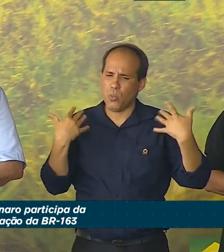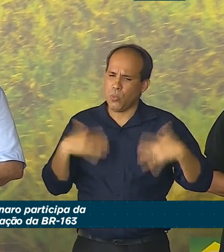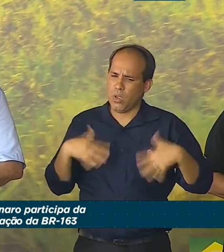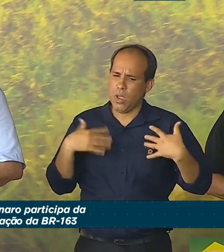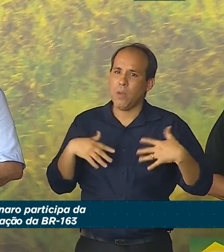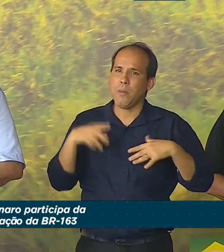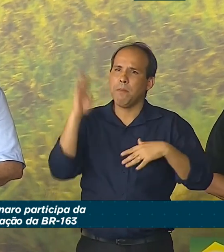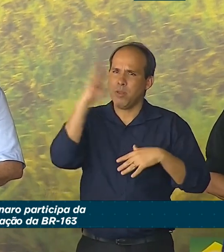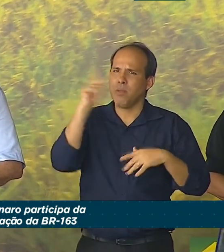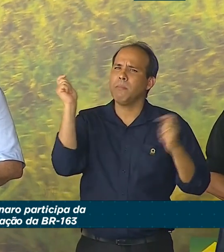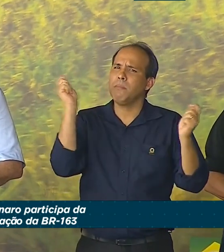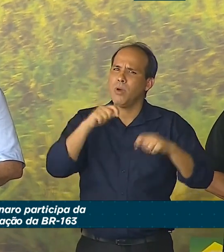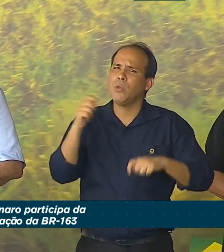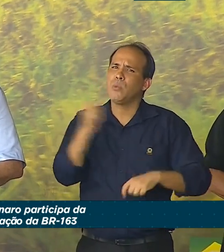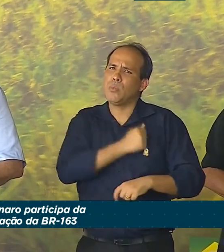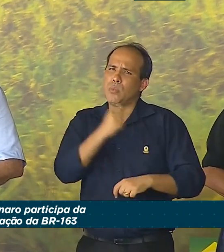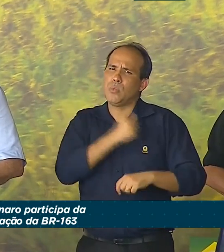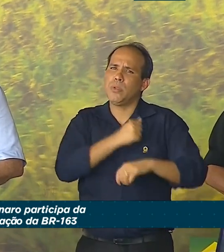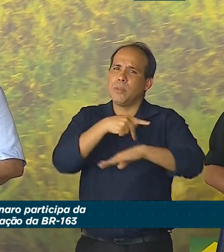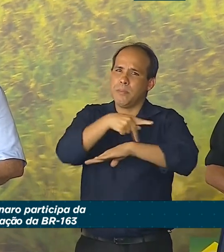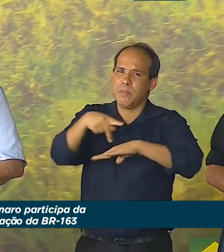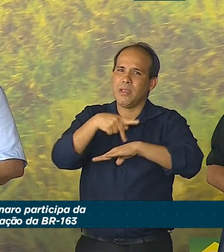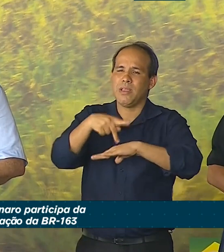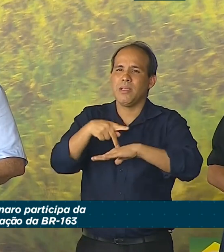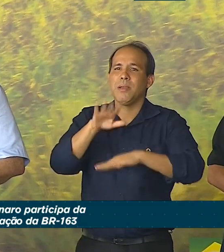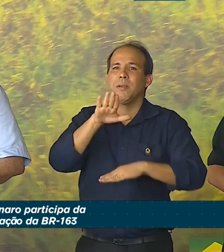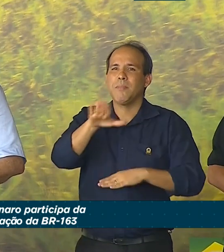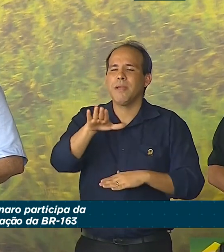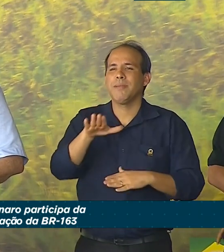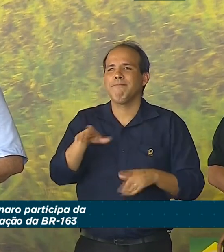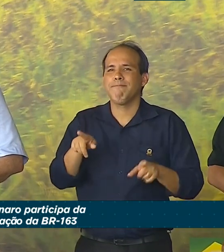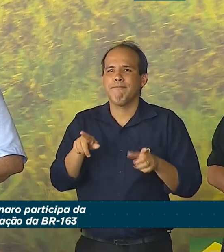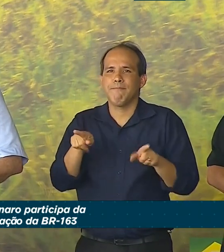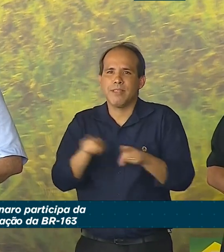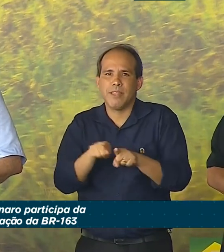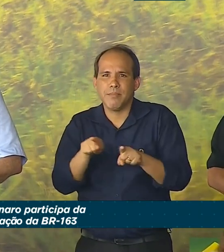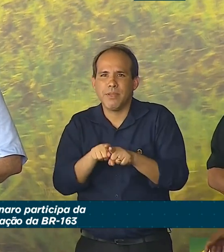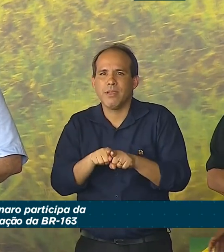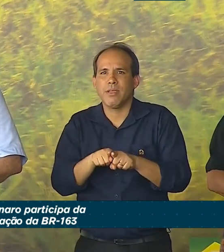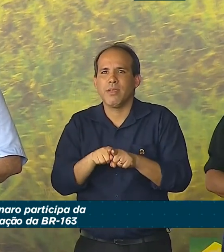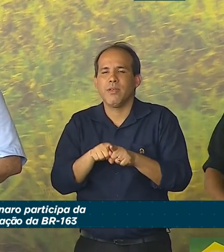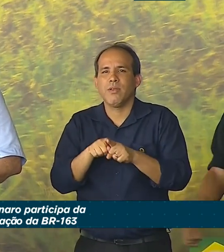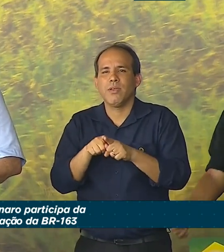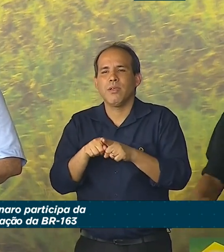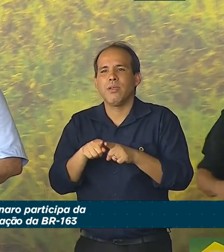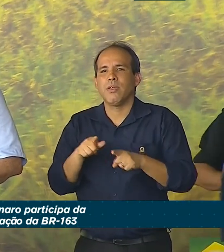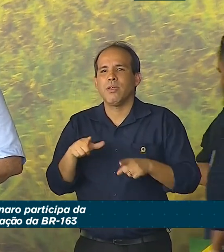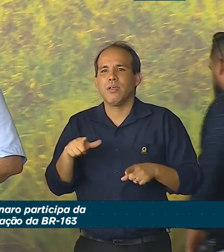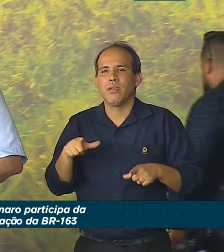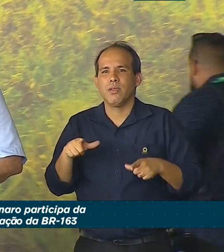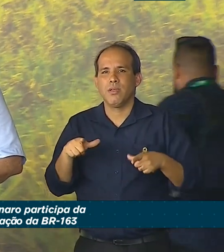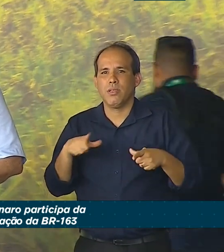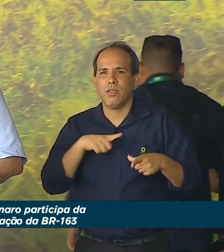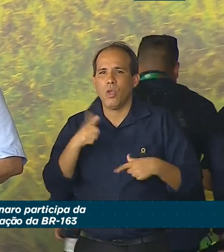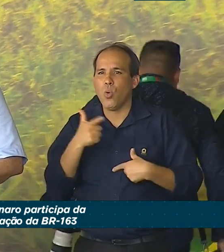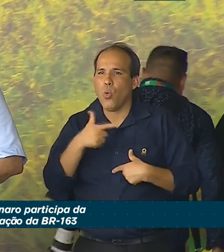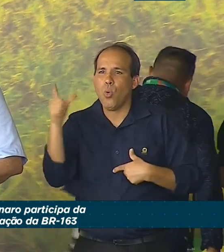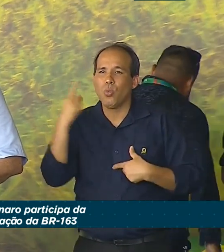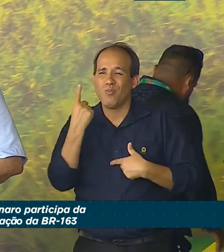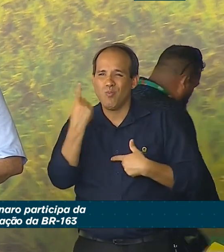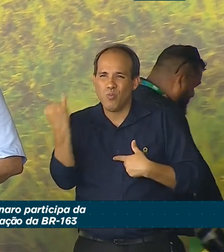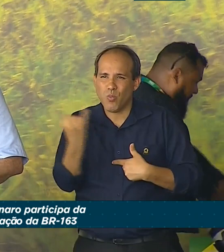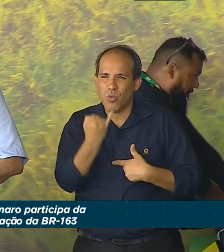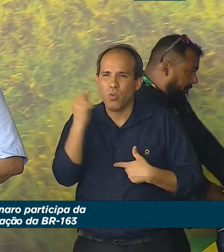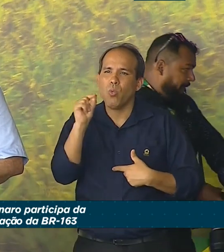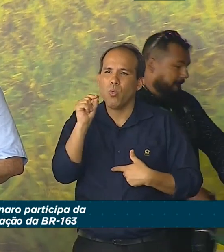mas passa, sim, por aquilo que nós mais temos de sagrado, que